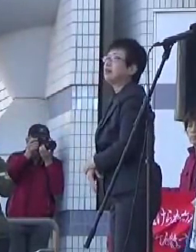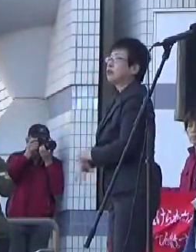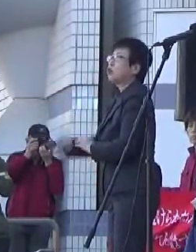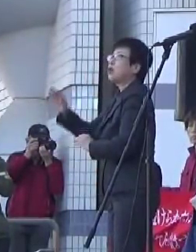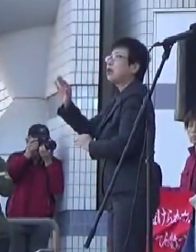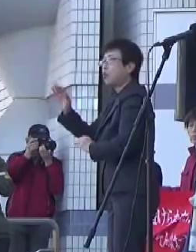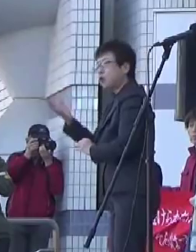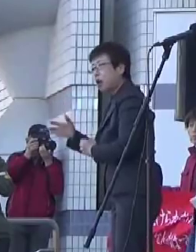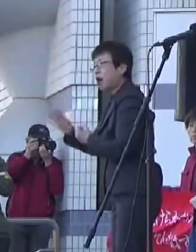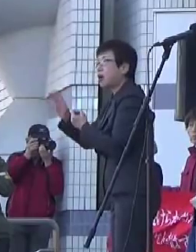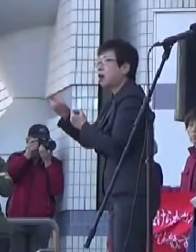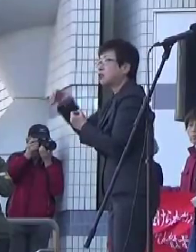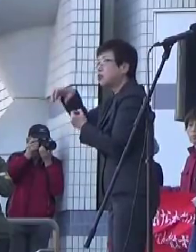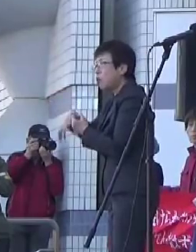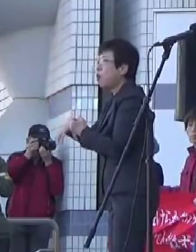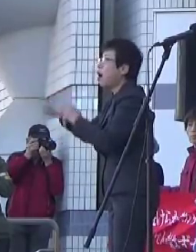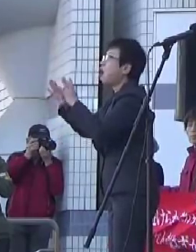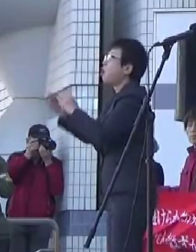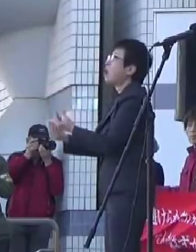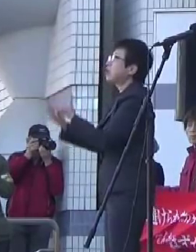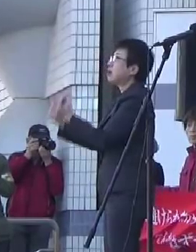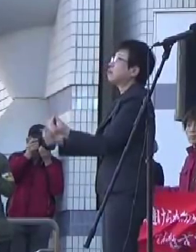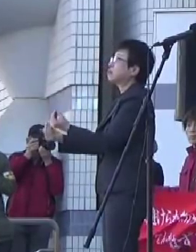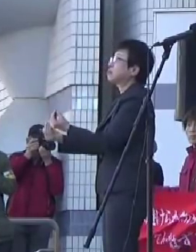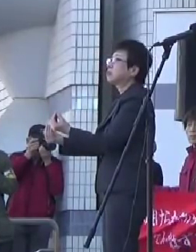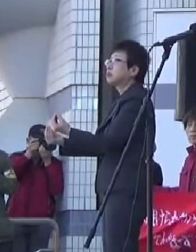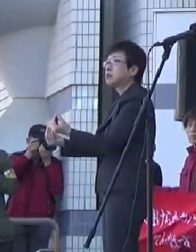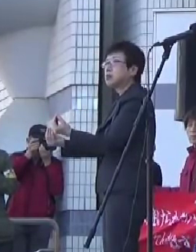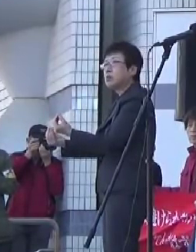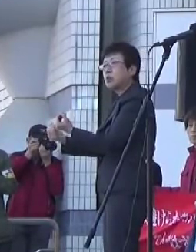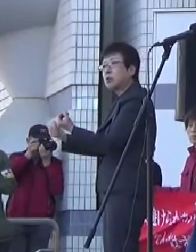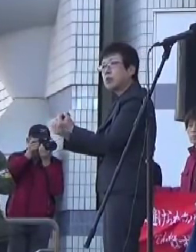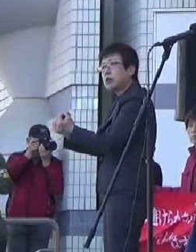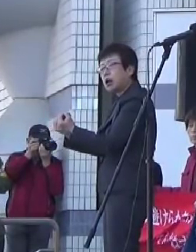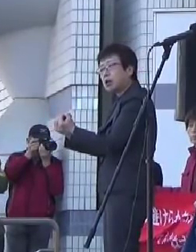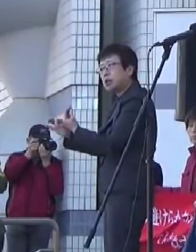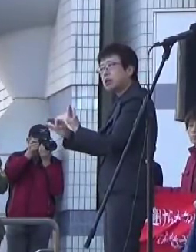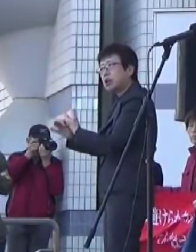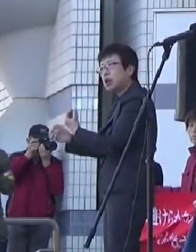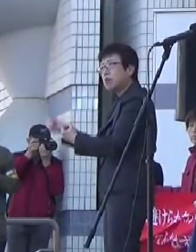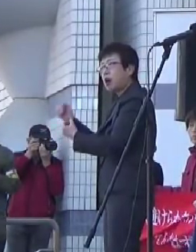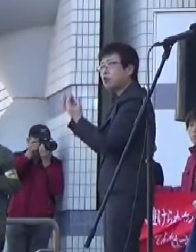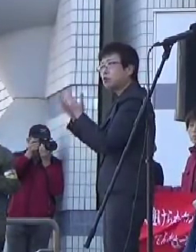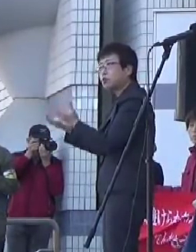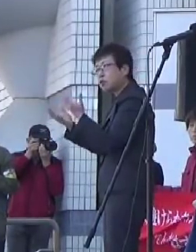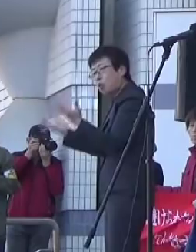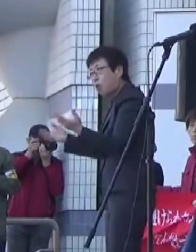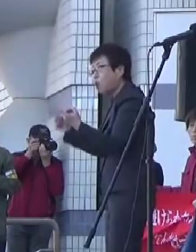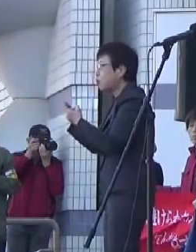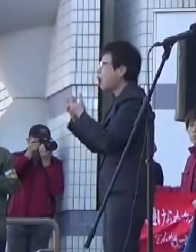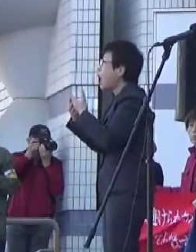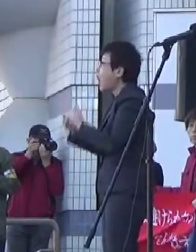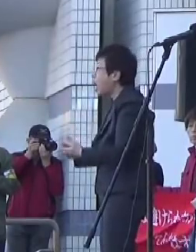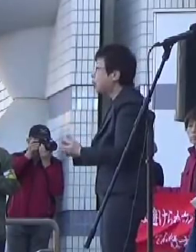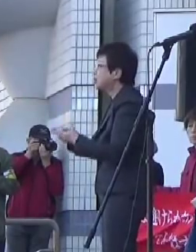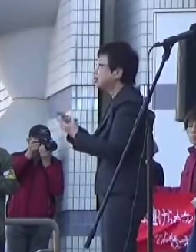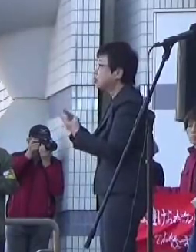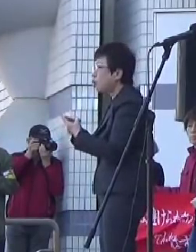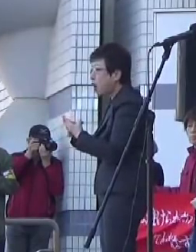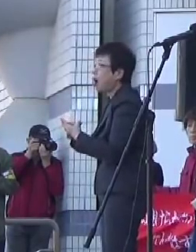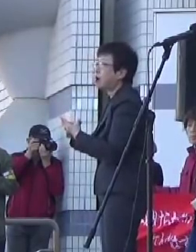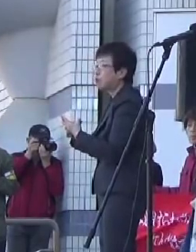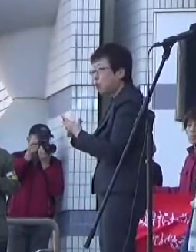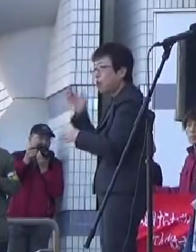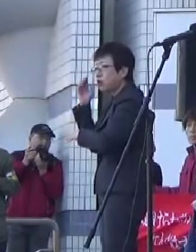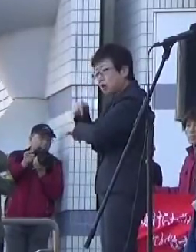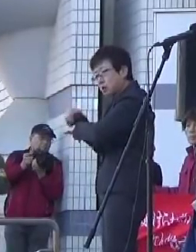なのに原発事故はもうまるで終わってしまったかのように、復興だとか安心だとか基幹政策だ